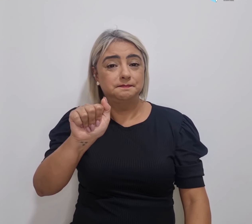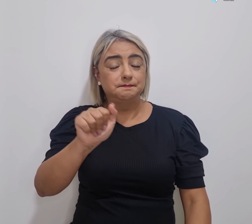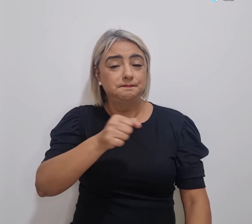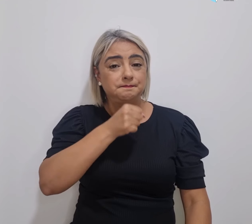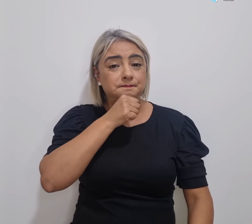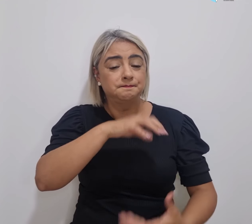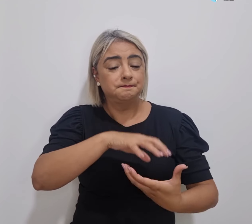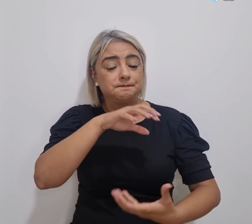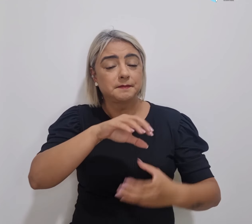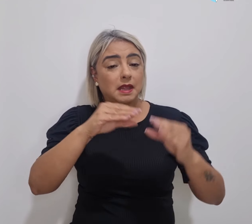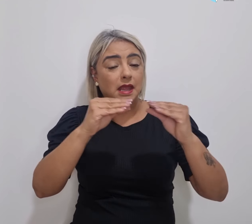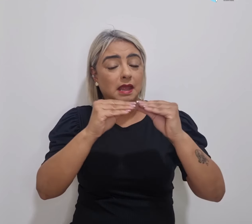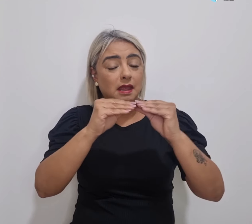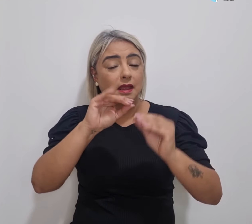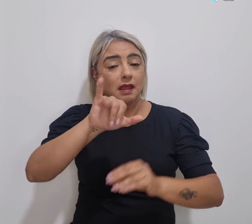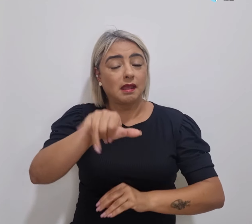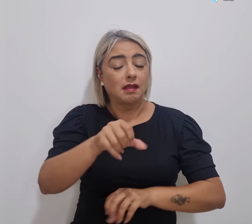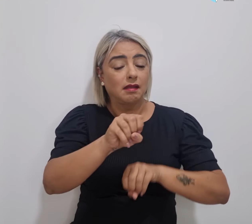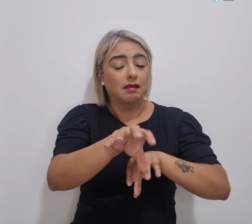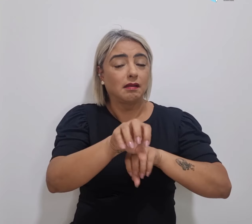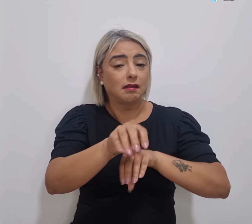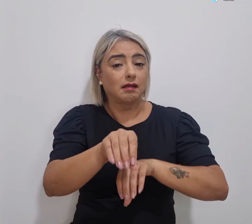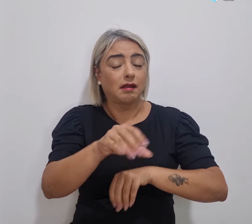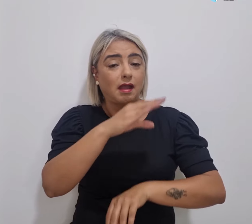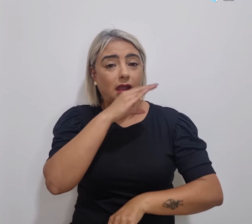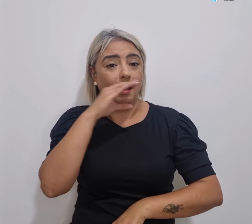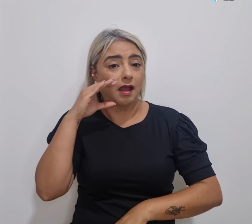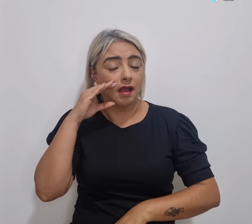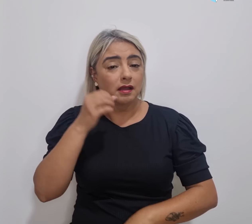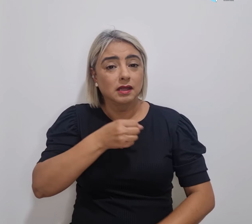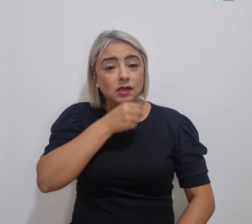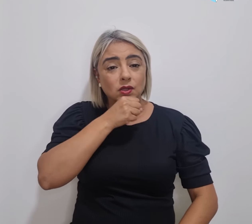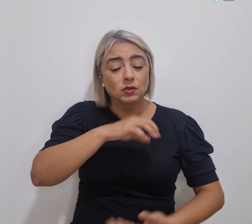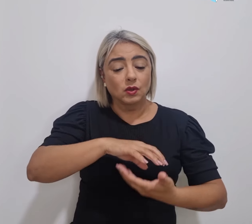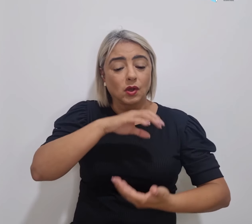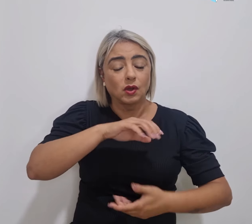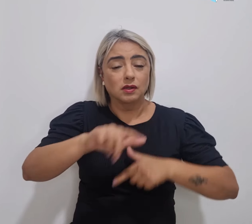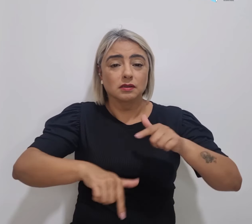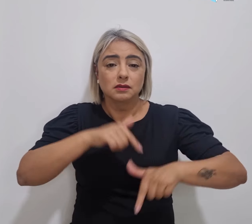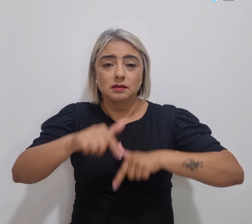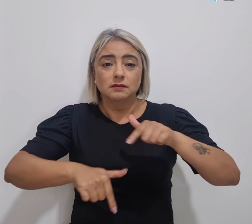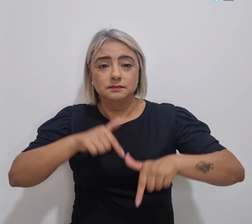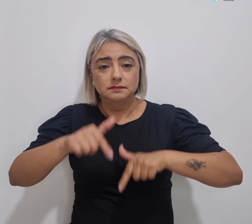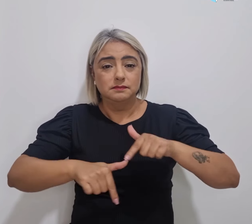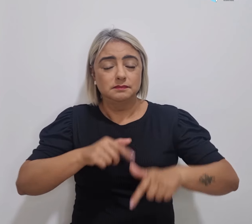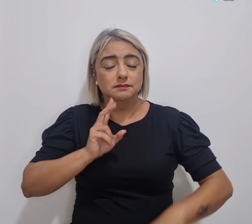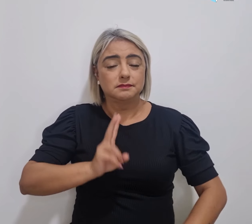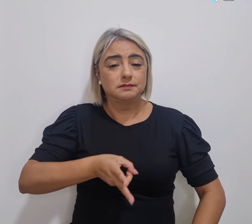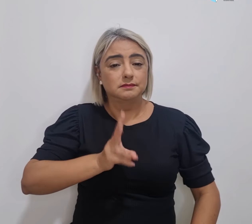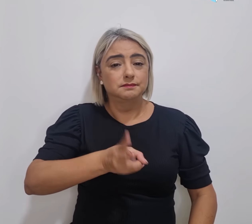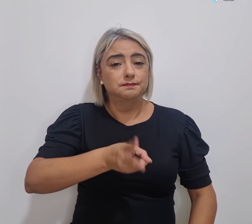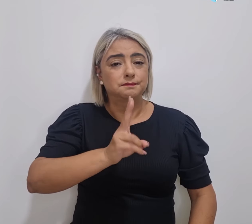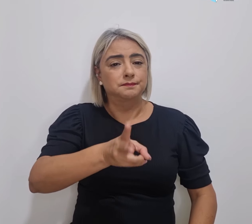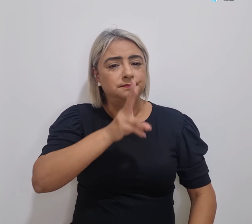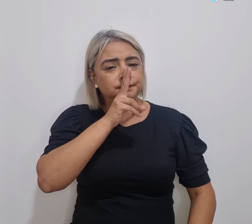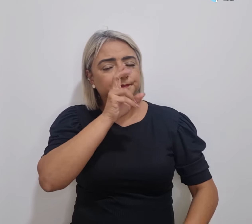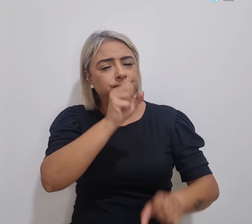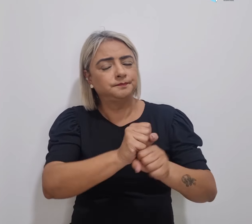da educação de jovens, adultos e idosos trabalhadores continua intenso no Distrito Federal